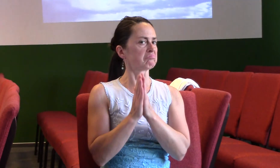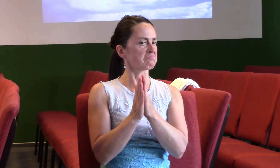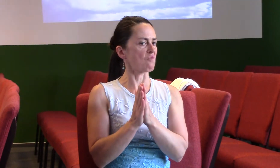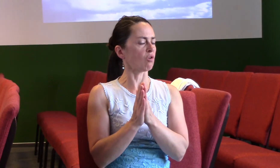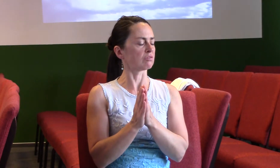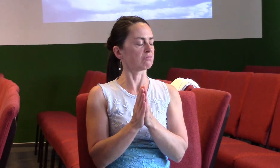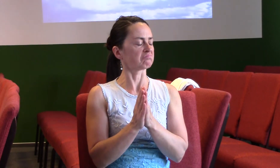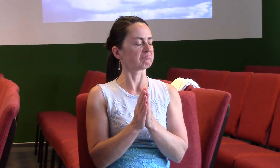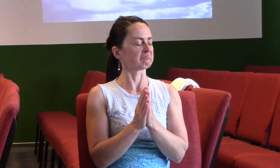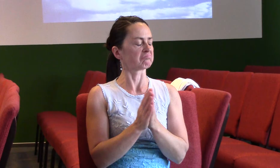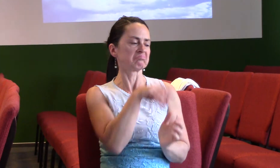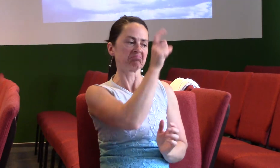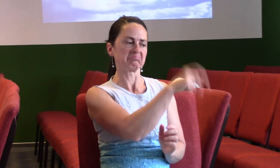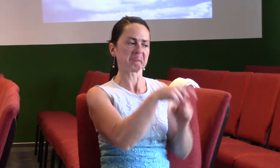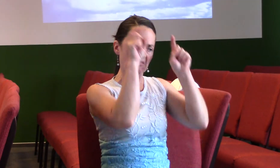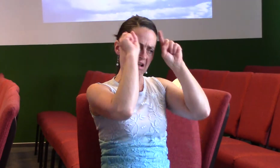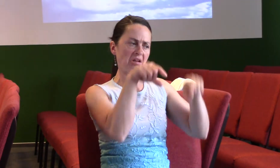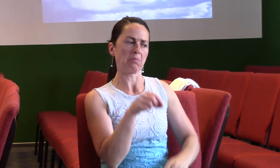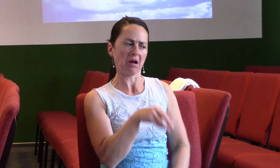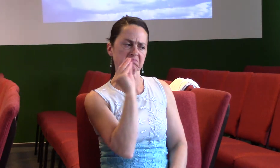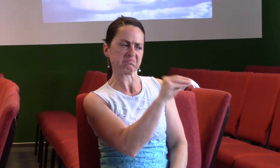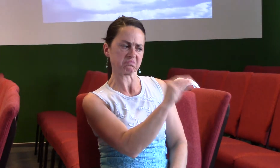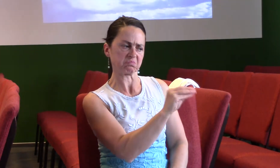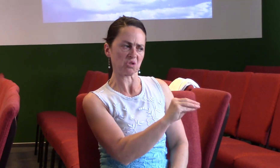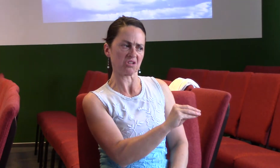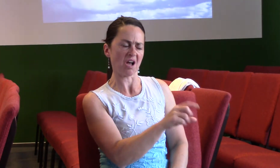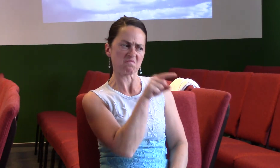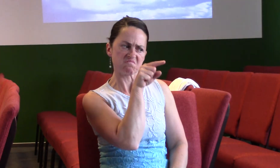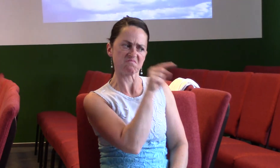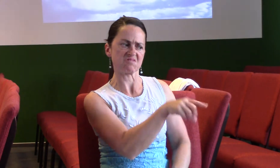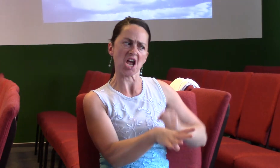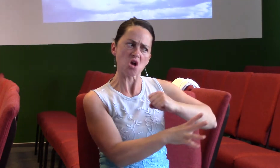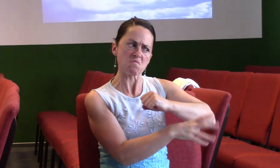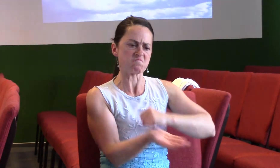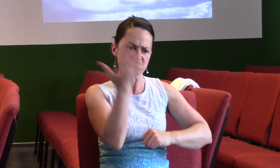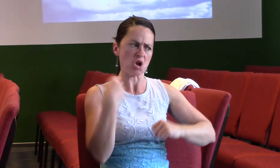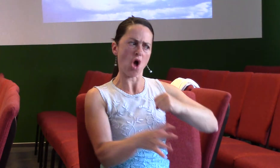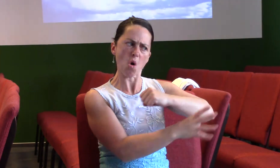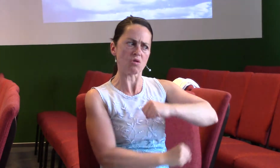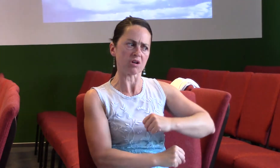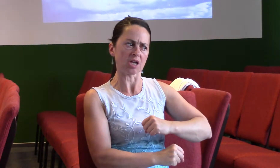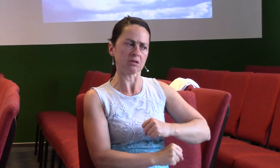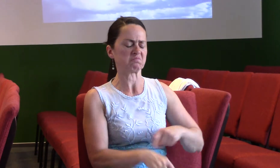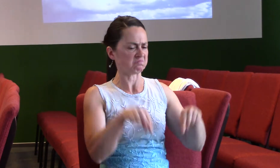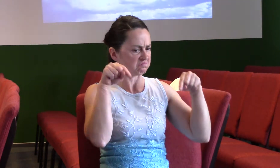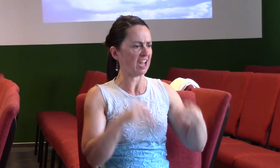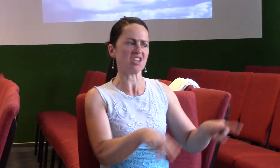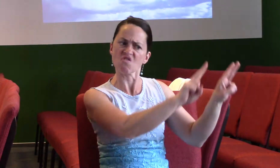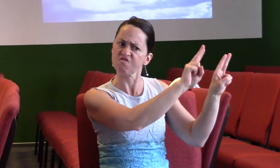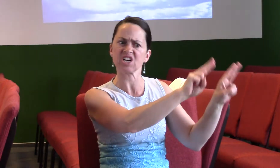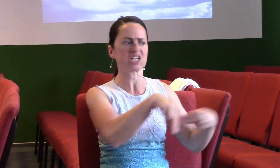A čekám, že to pán naplní. Doufám, že nebudu čekat dvanáct let, jako